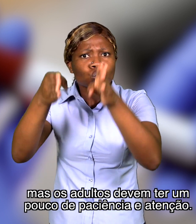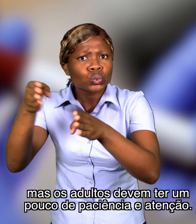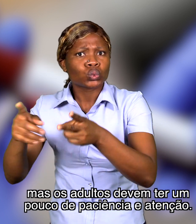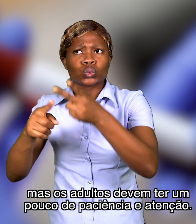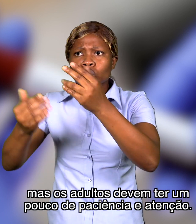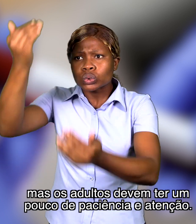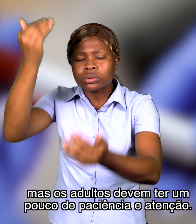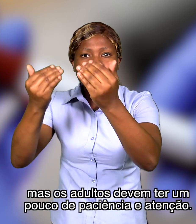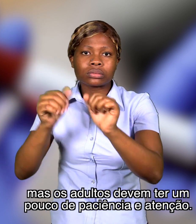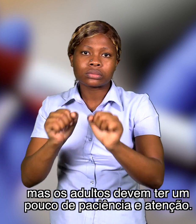de paciência e atenção.